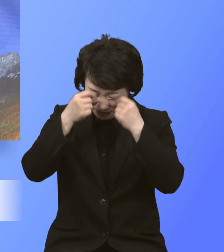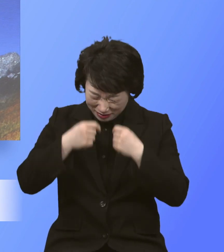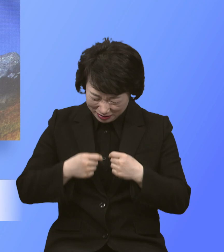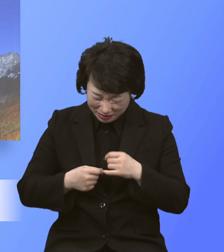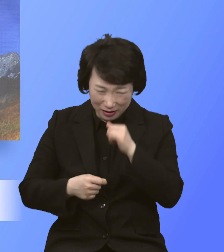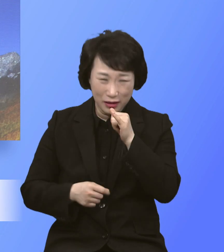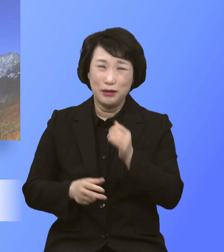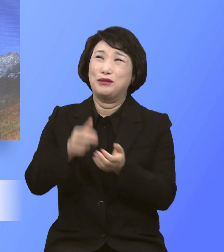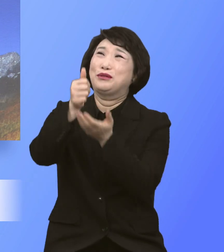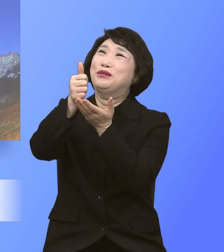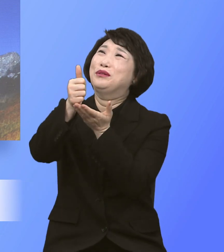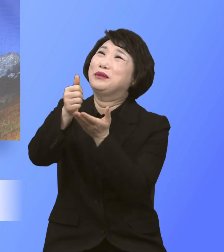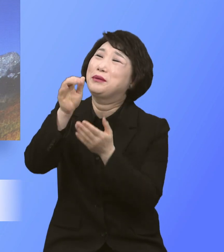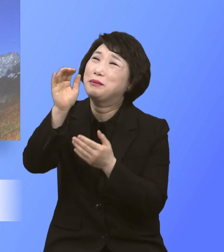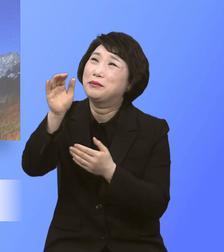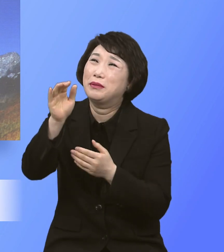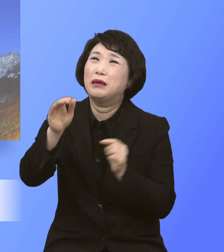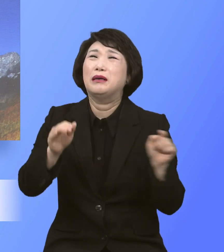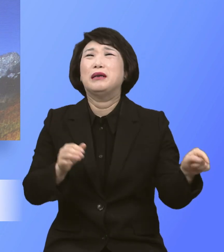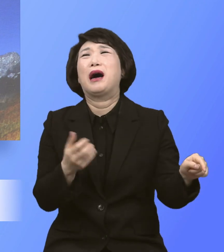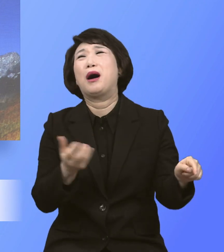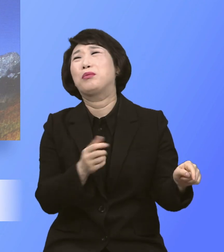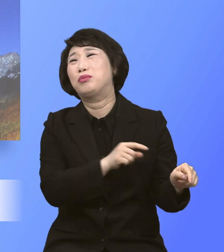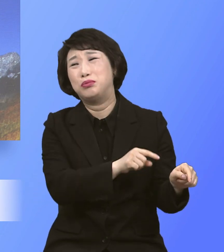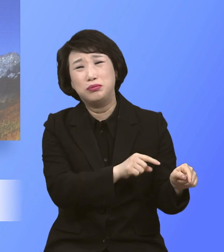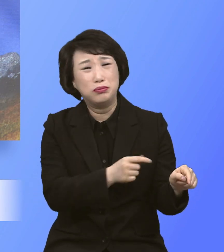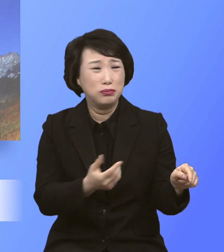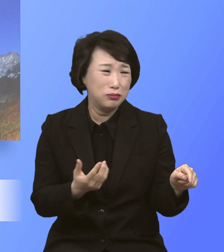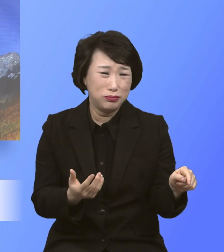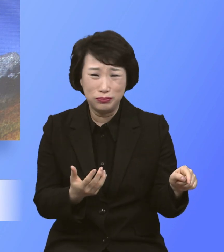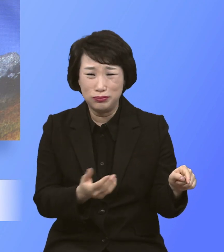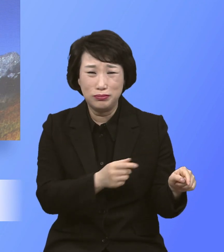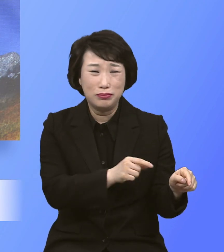주님, 저 괴로움을